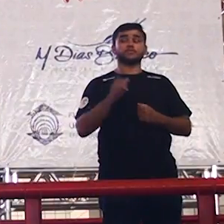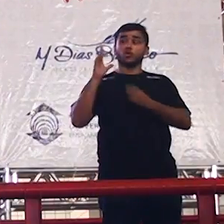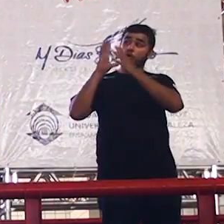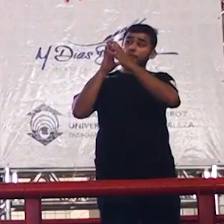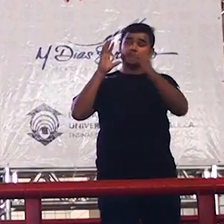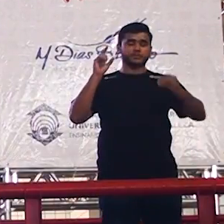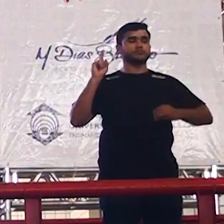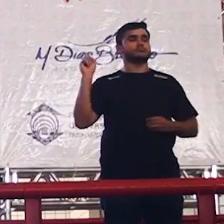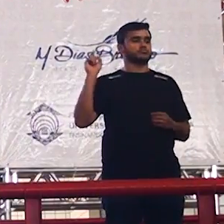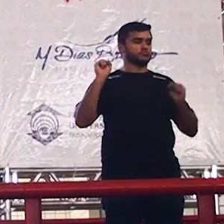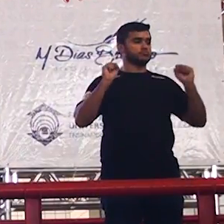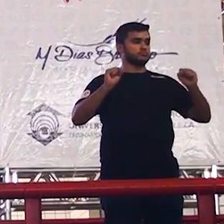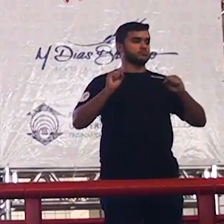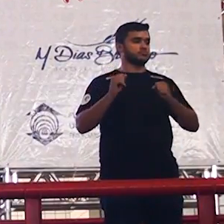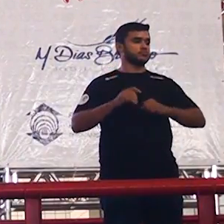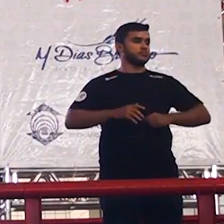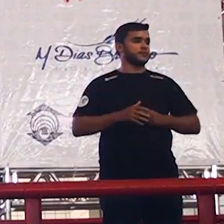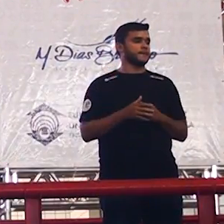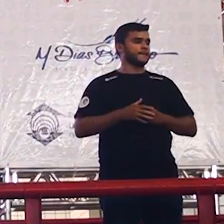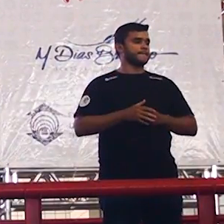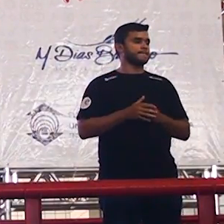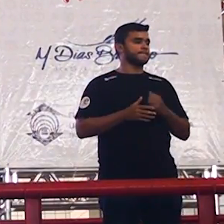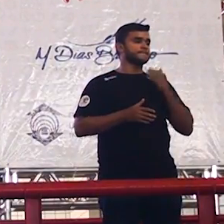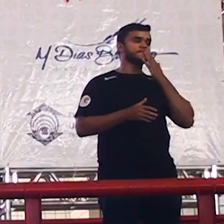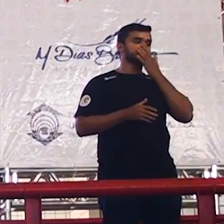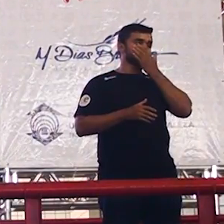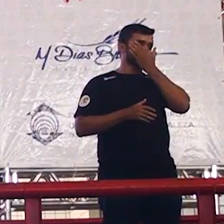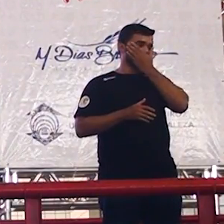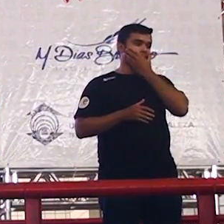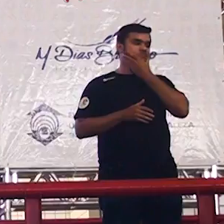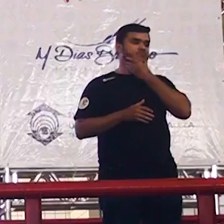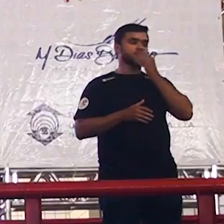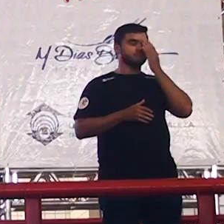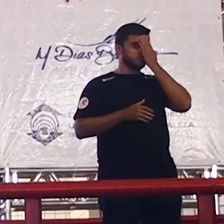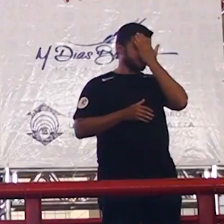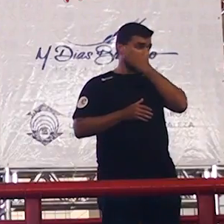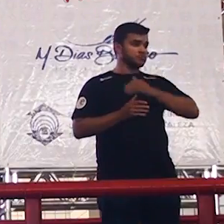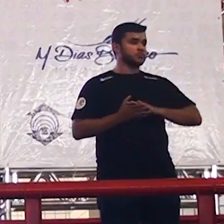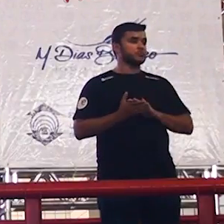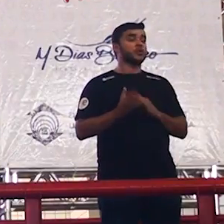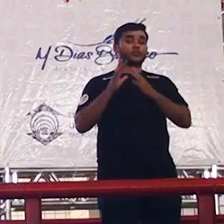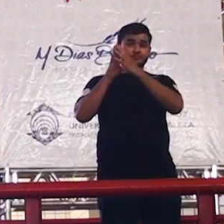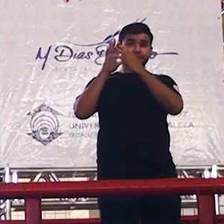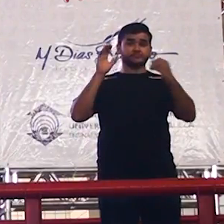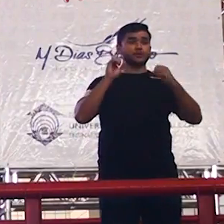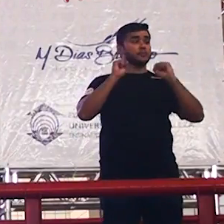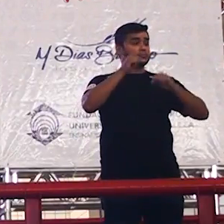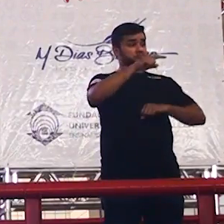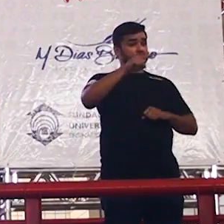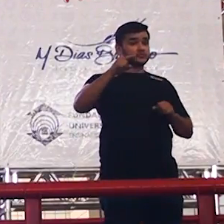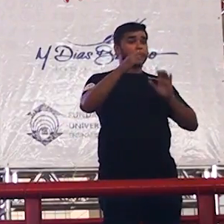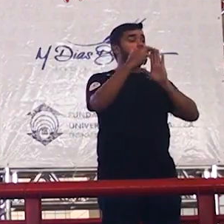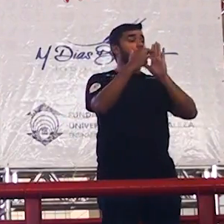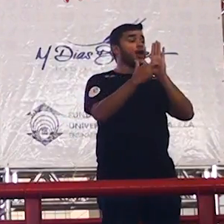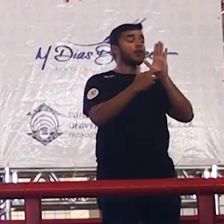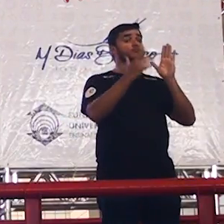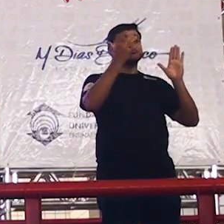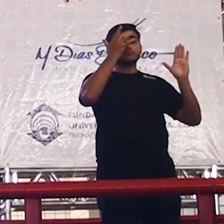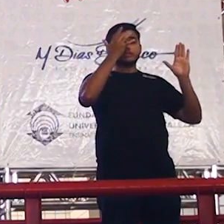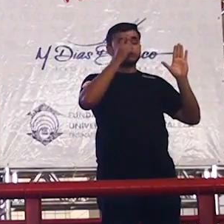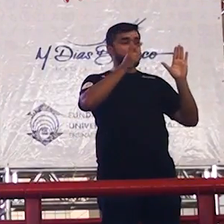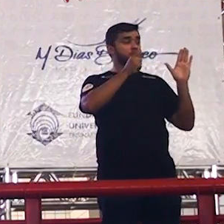melhor a fórmula, tá bom? Principalmente aquelas fórmulas que vocês não utilizam constantemente nas aulas